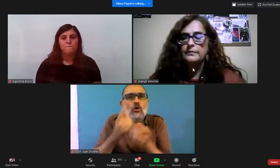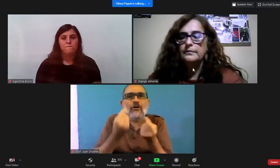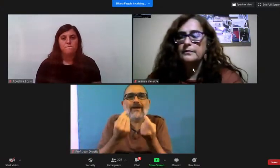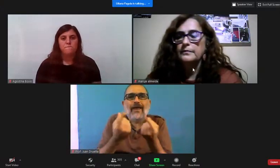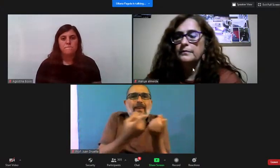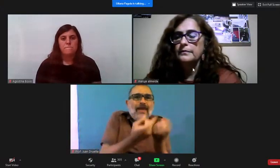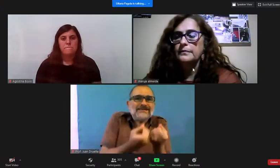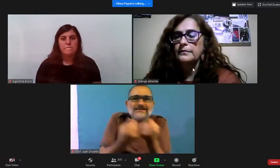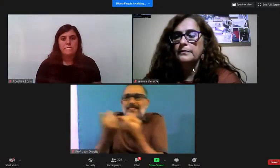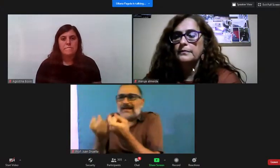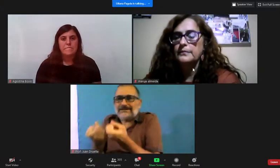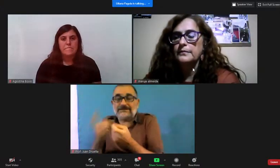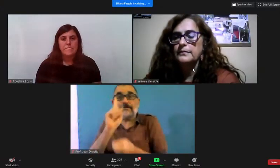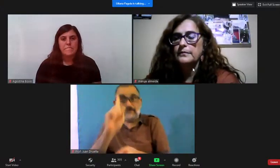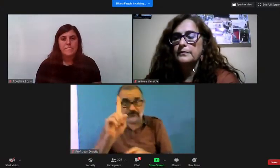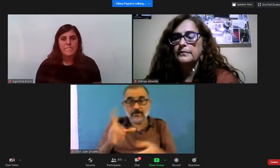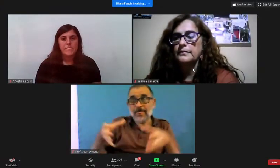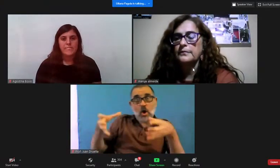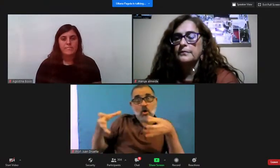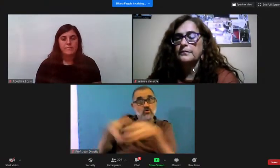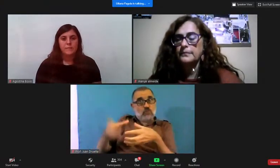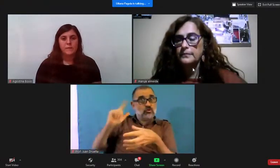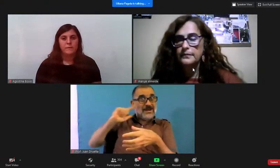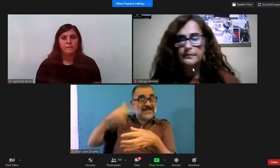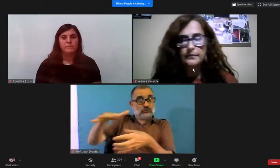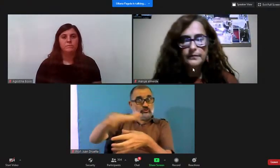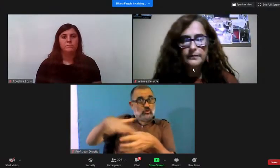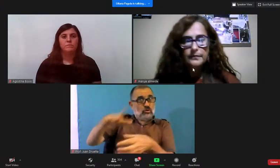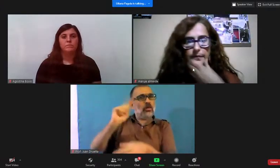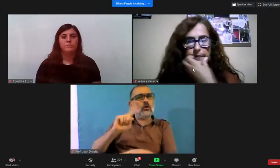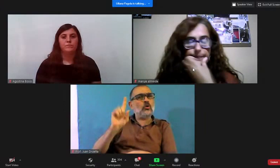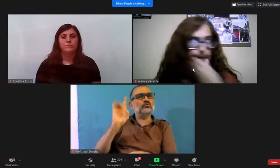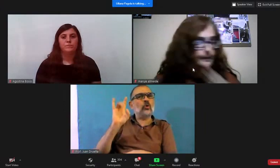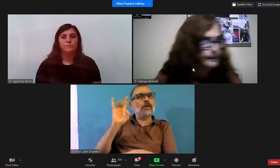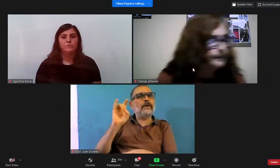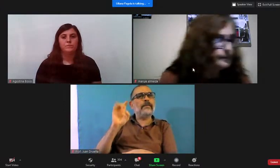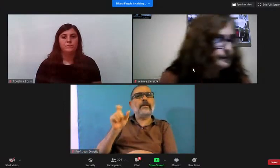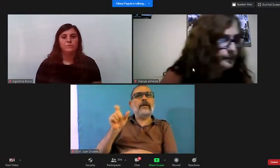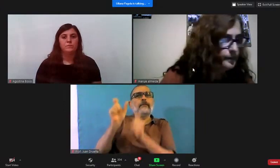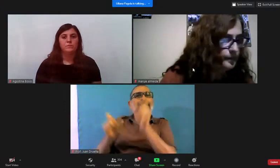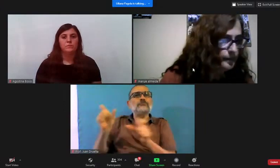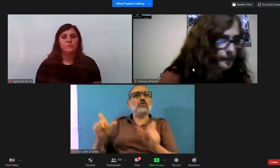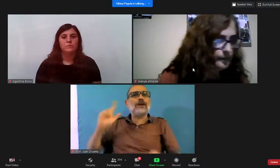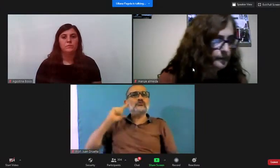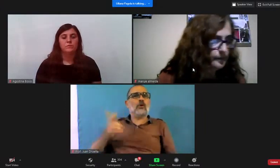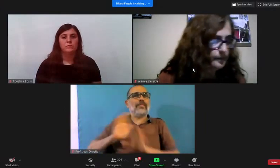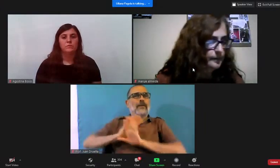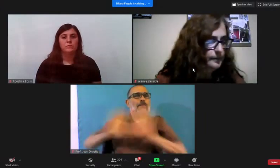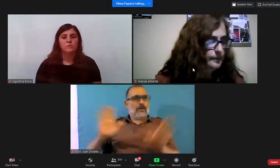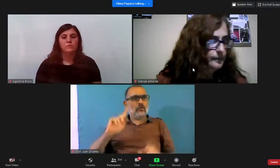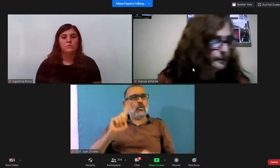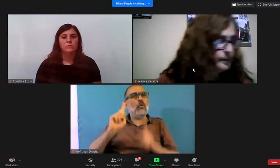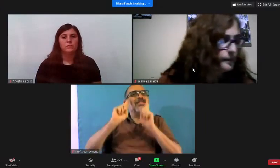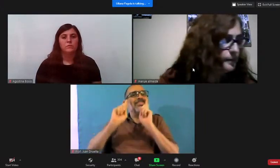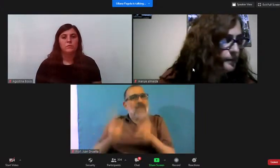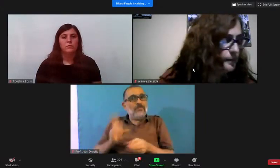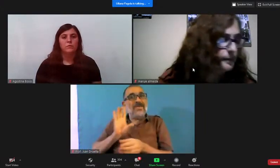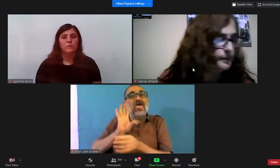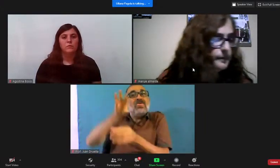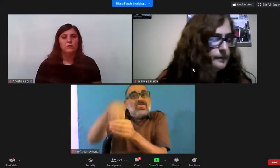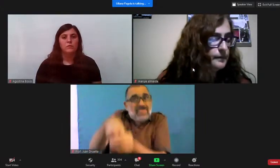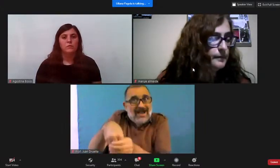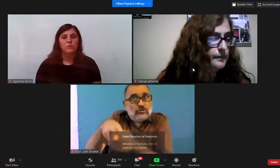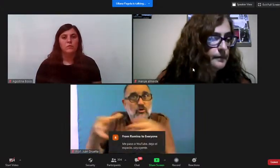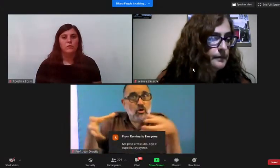experiencia, que realmente la necesidad de trabajar colaborativamente. Nosotros, la comunidad sorda, no solamente somos